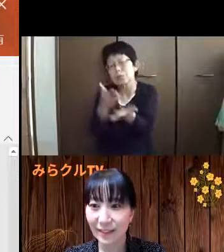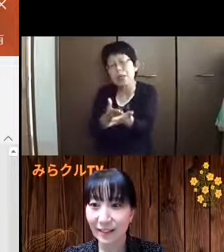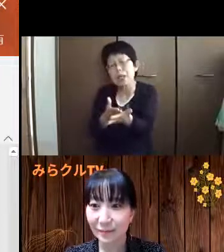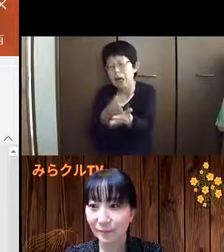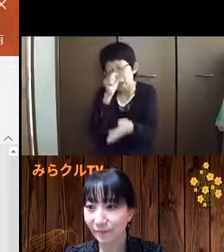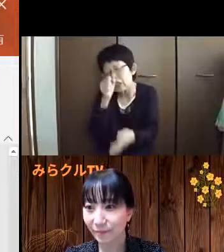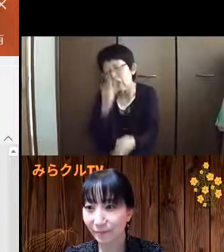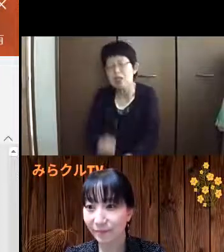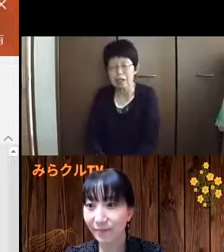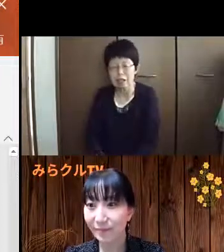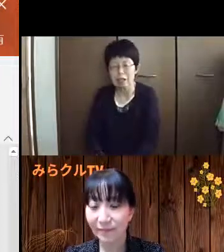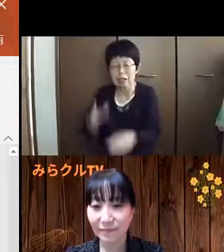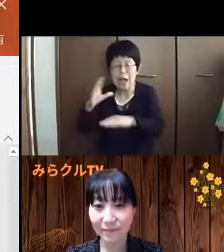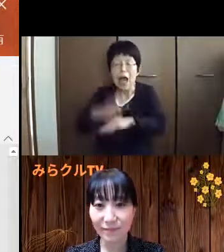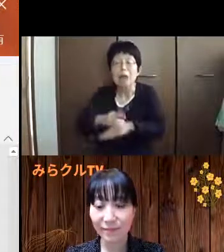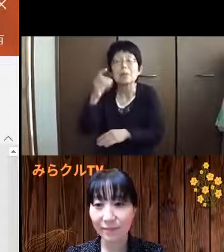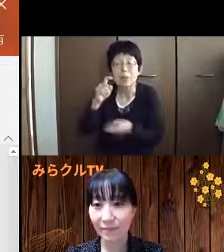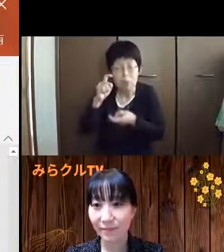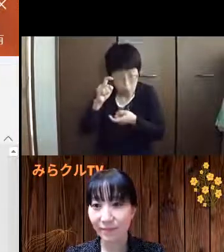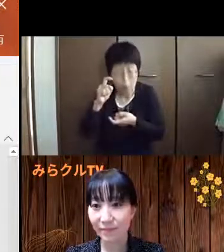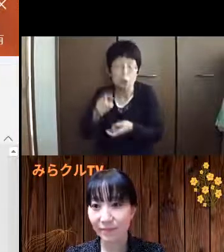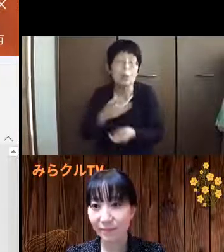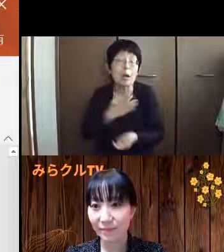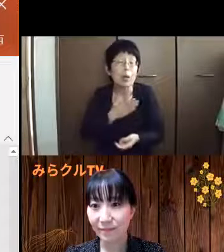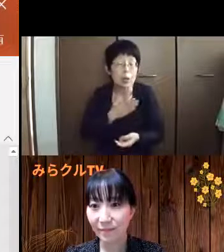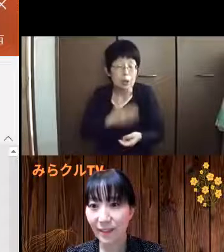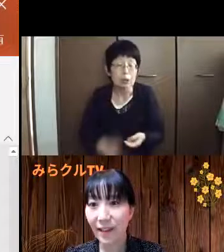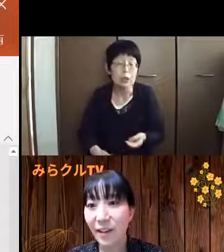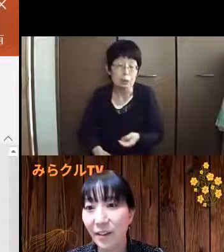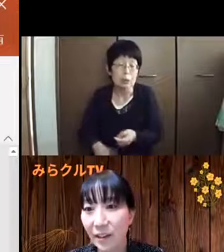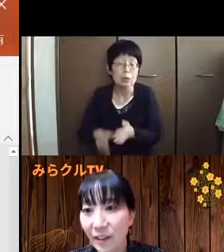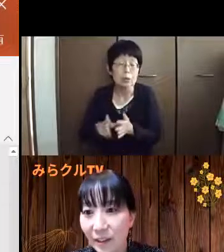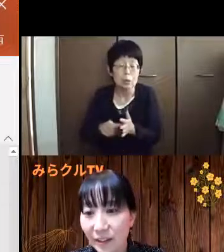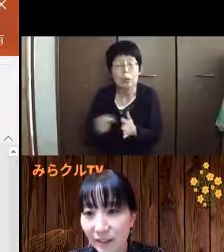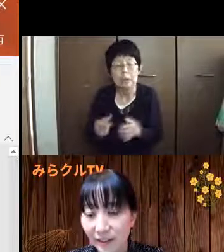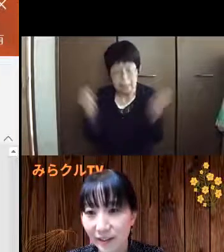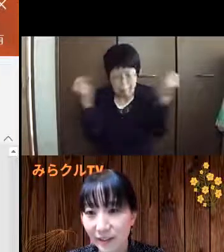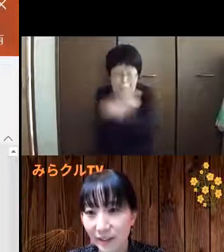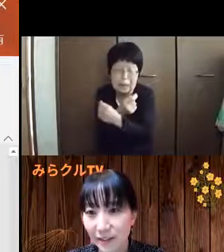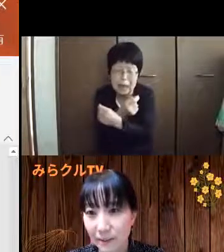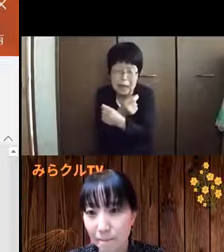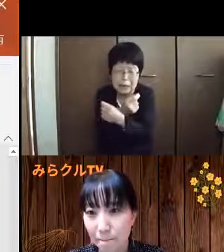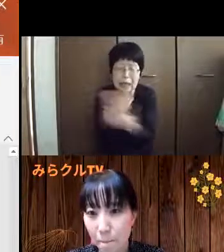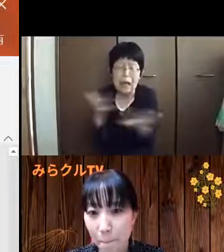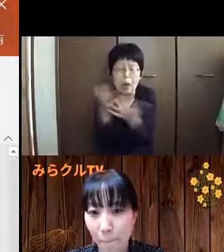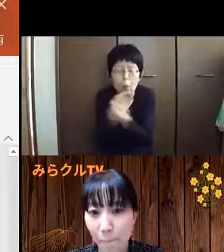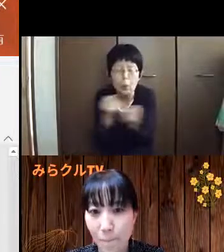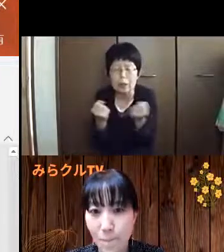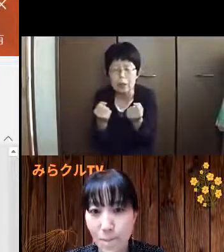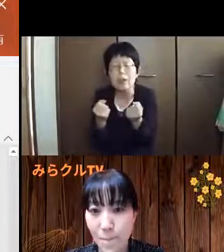めてのことを知るときに、圧迫受けるんですよね。 はいはいはい。 ここに文字が並んでると、それだけでなんか難しく感じちゃうん